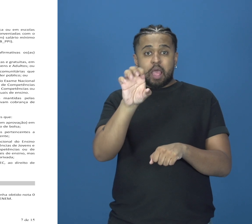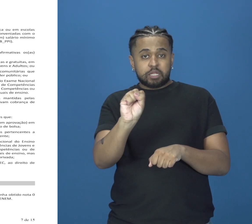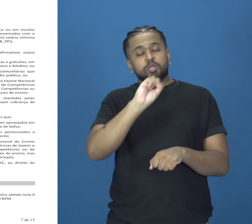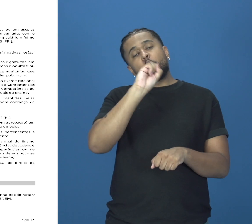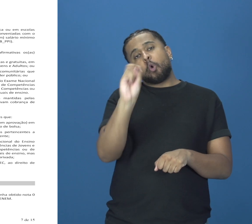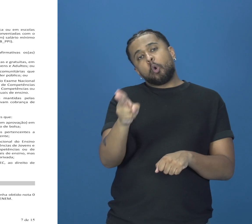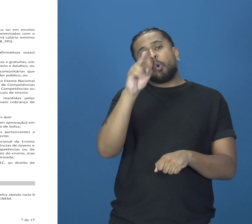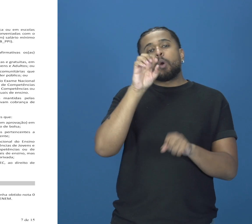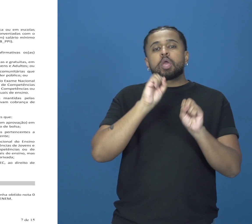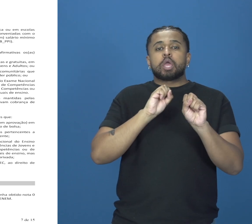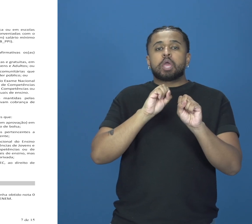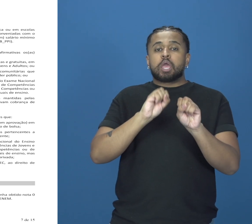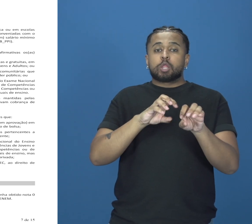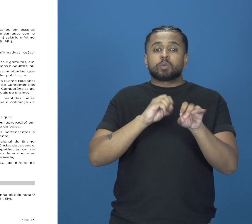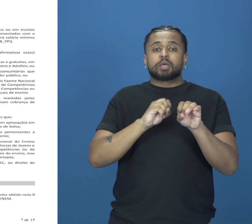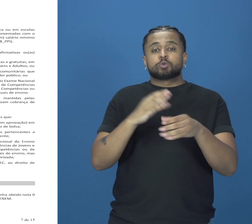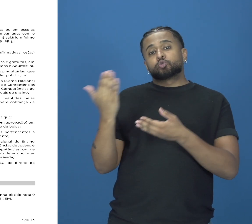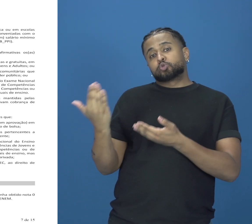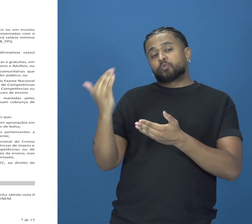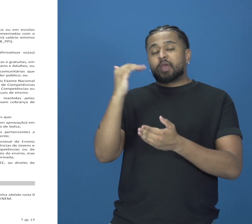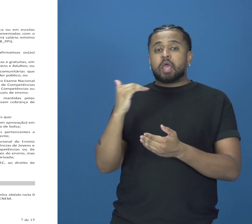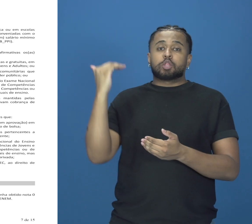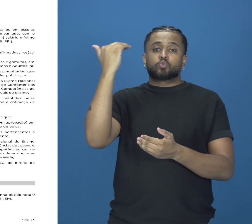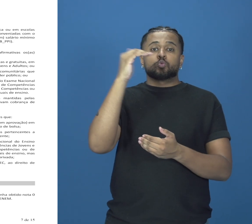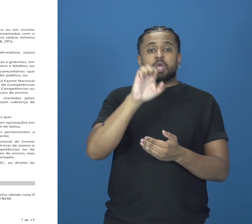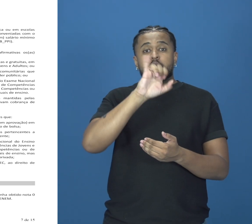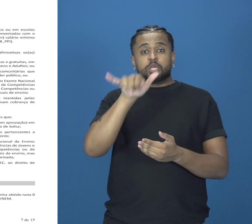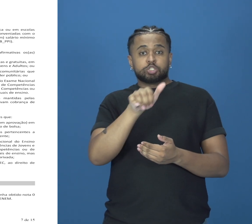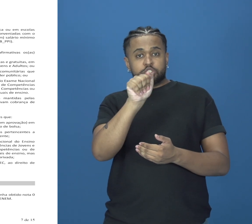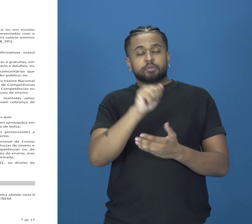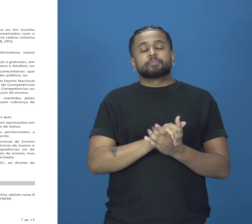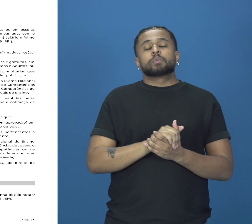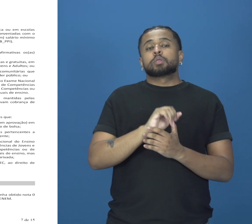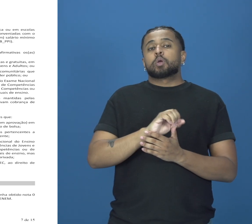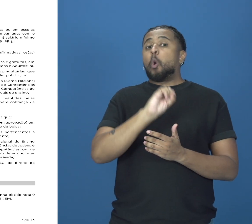da modalidade de educação de jovens e adultos, ou